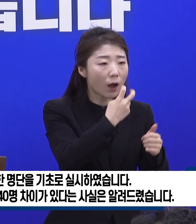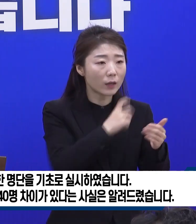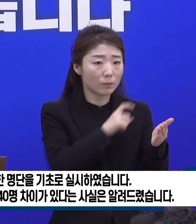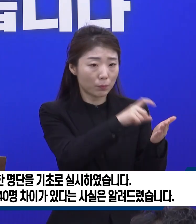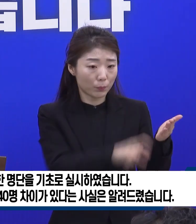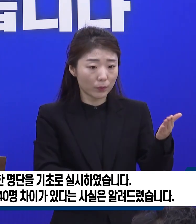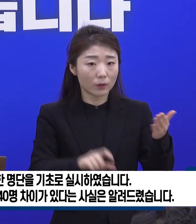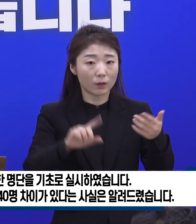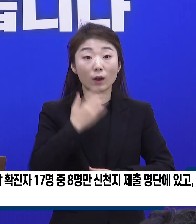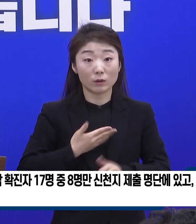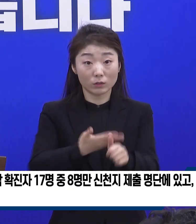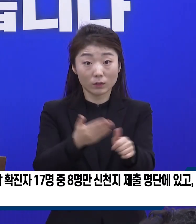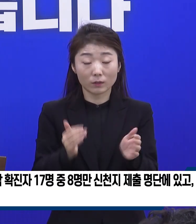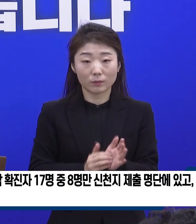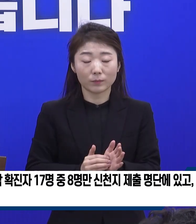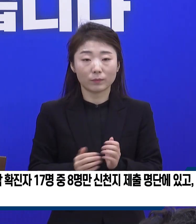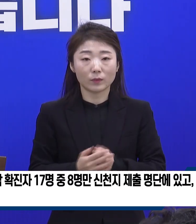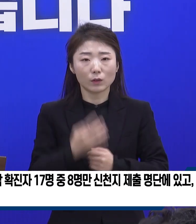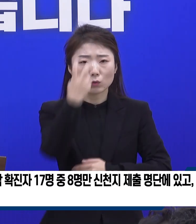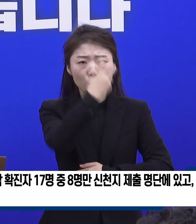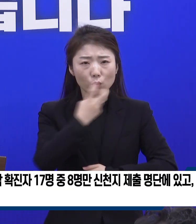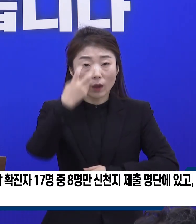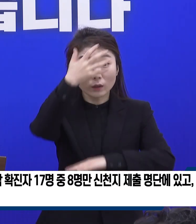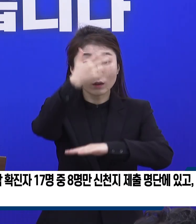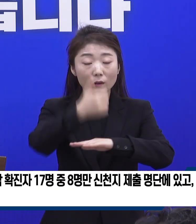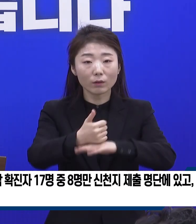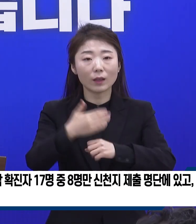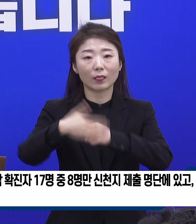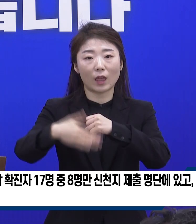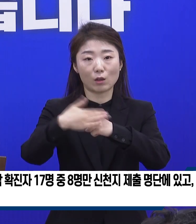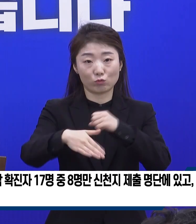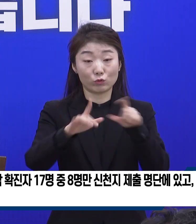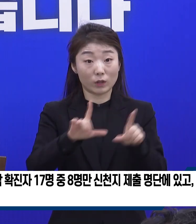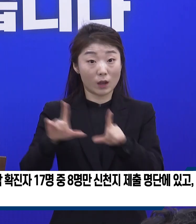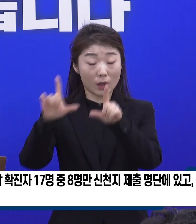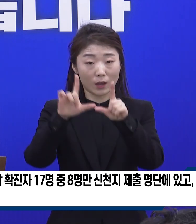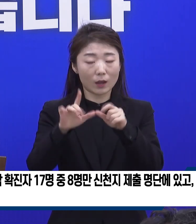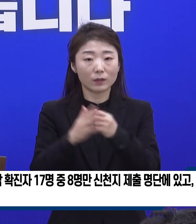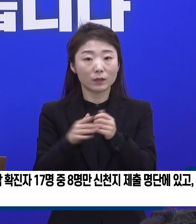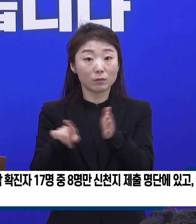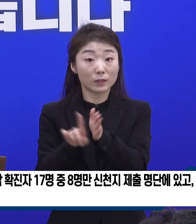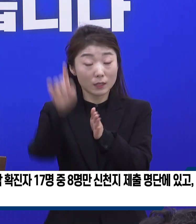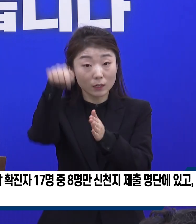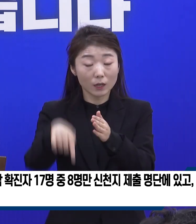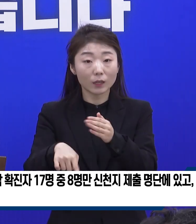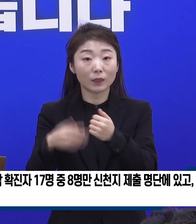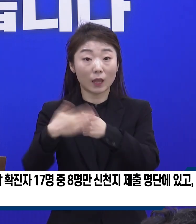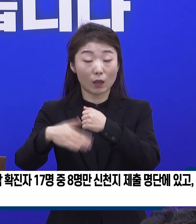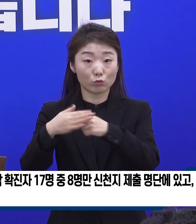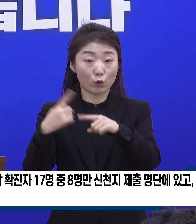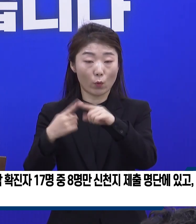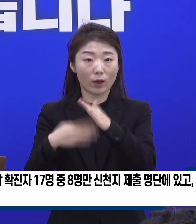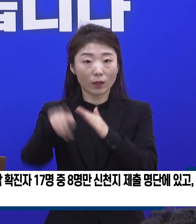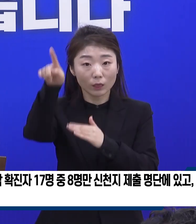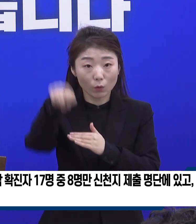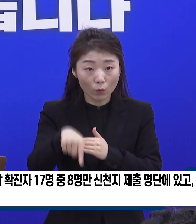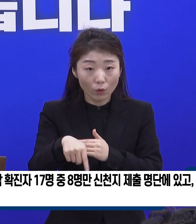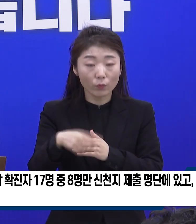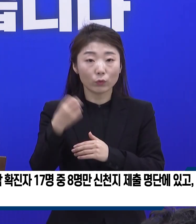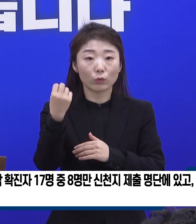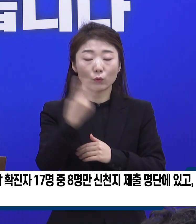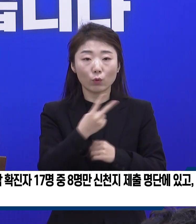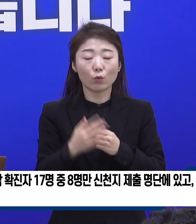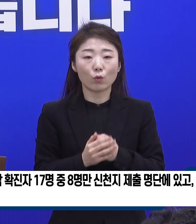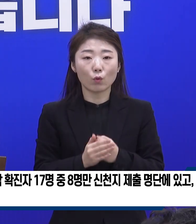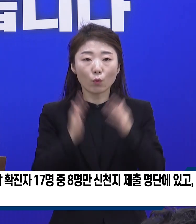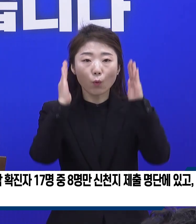사실은 알려드렸습니다. 조사 결과 대구에 있는 신천지 대구 교회를 방문했거나 아니면 대구에 있는